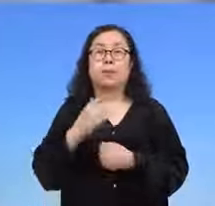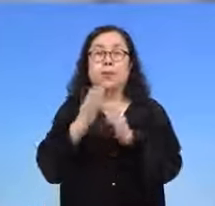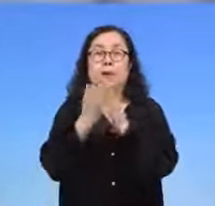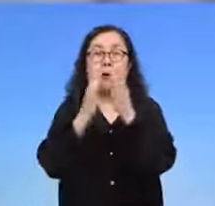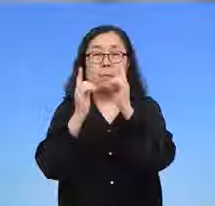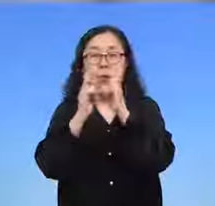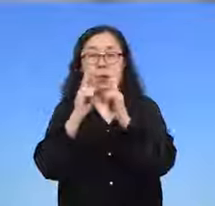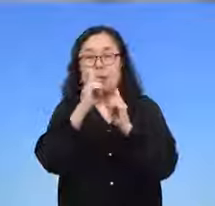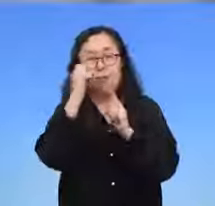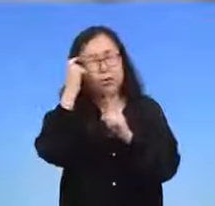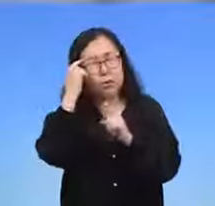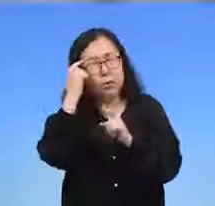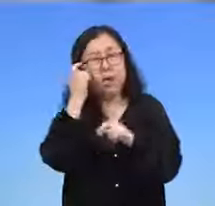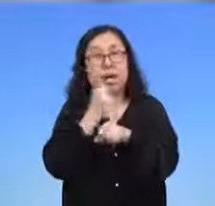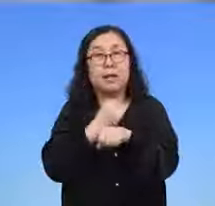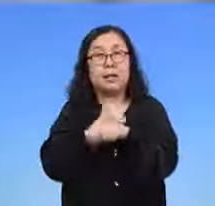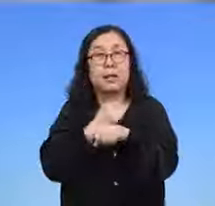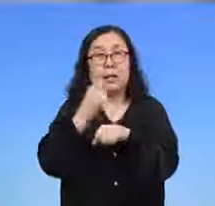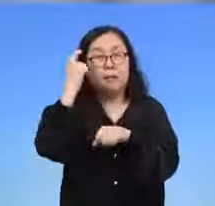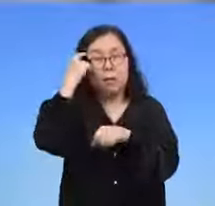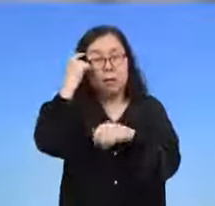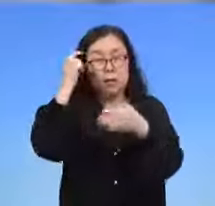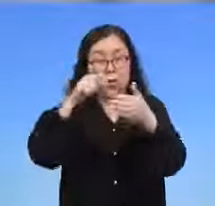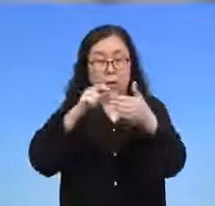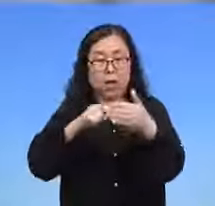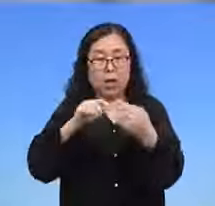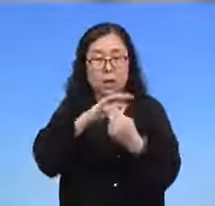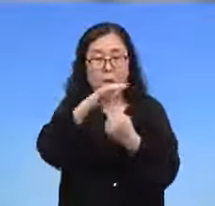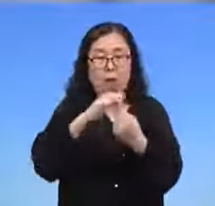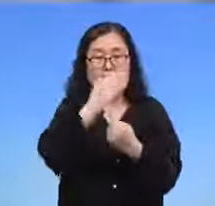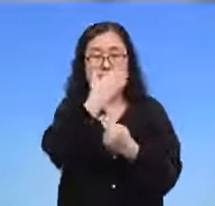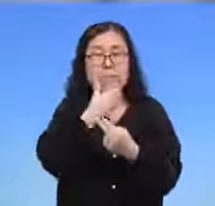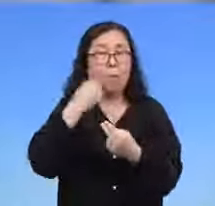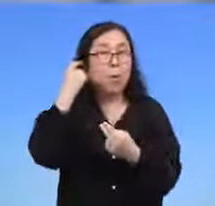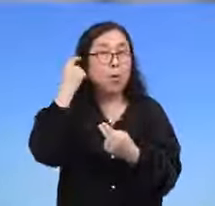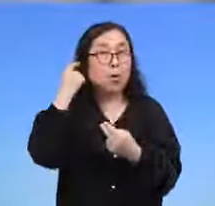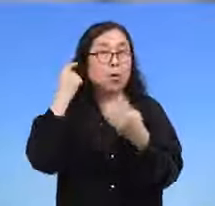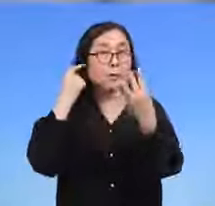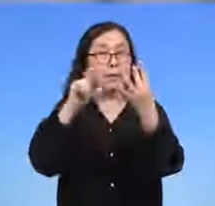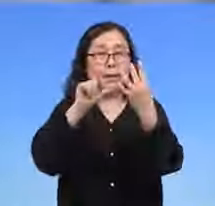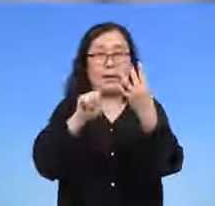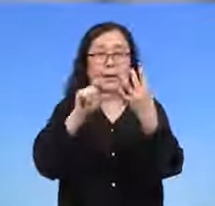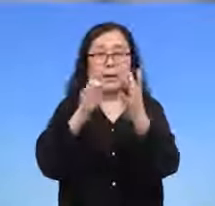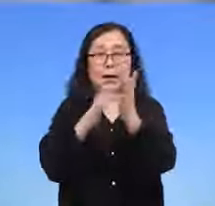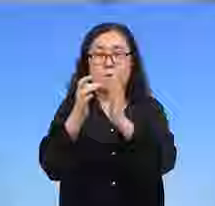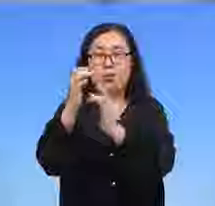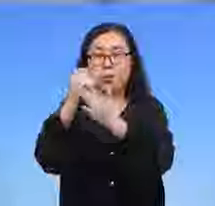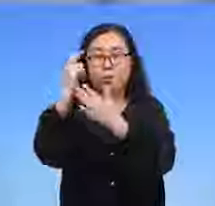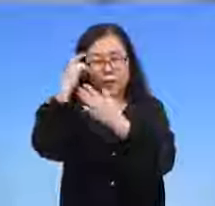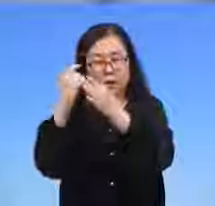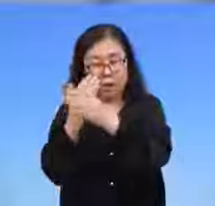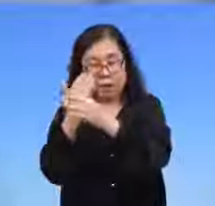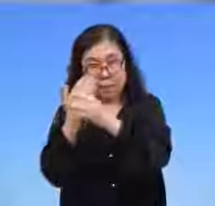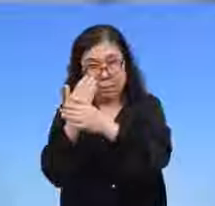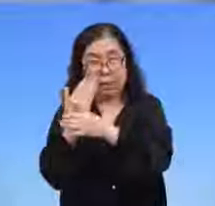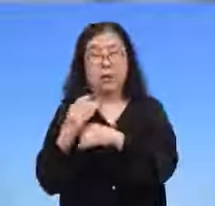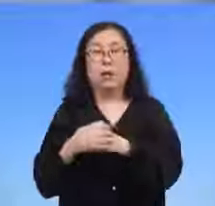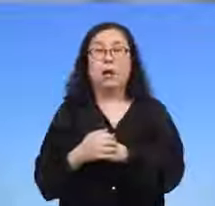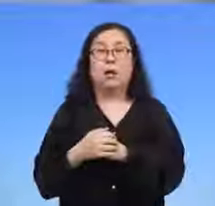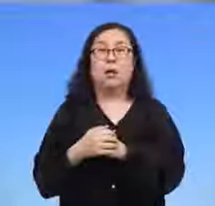그리고 제가 이 본문을 쭉 묵상하고 있는데요, 머릿속으로 요한복음 4장에 나오는 예수님이 떠오르는 겁니다. 다